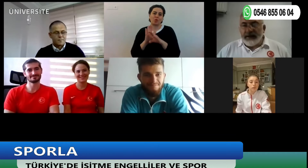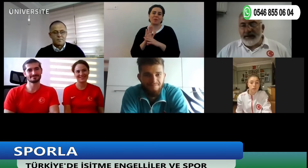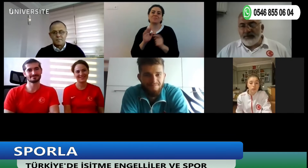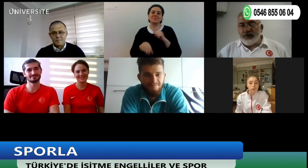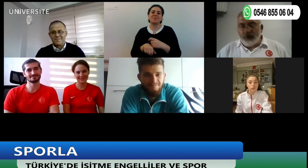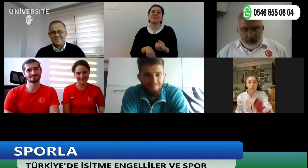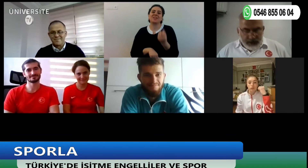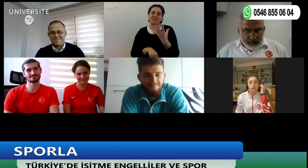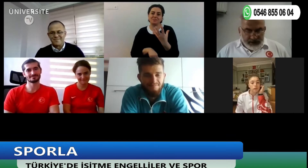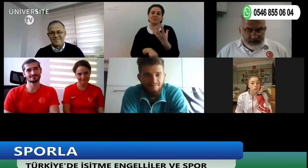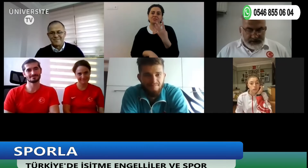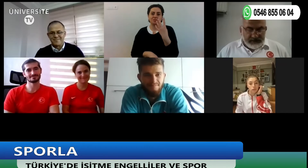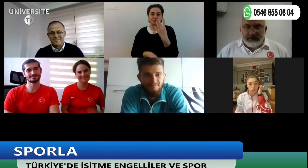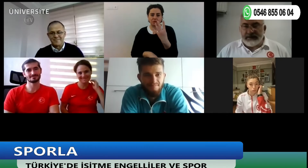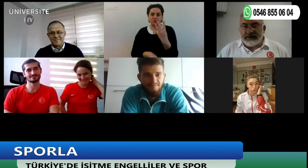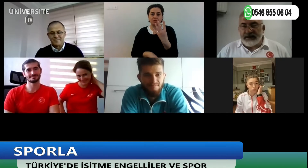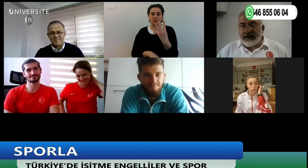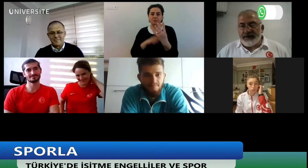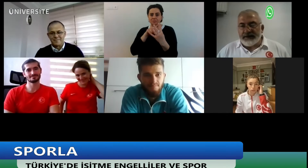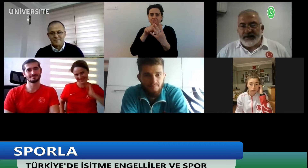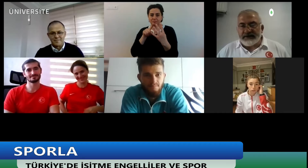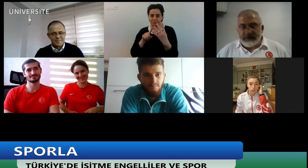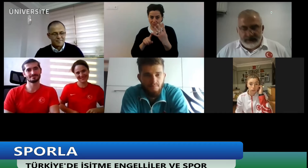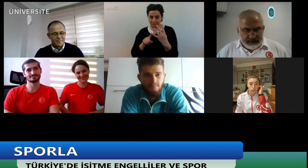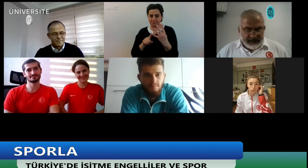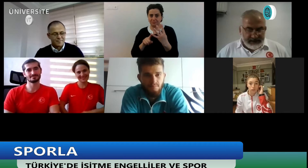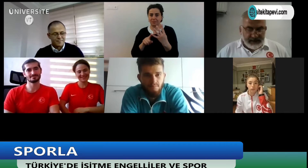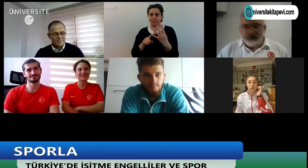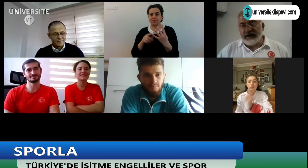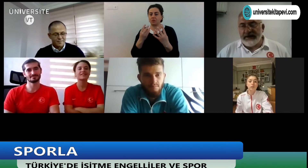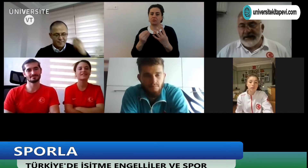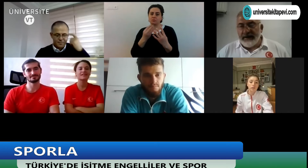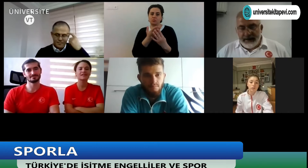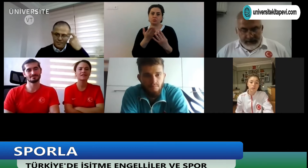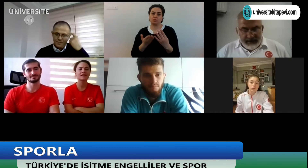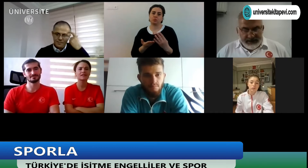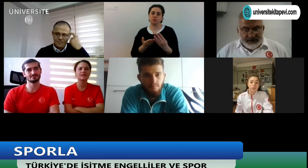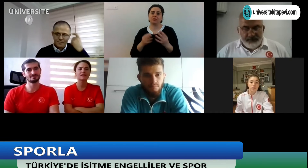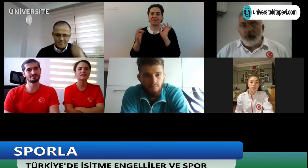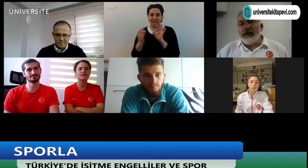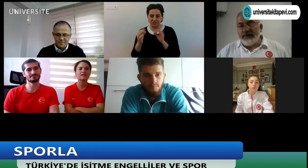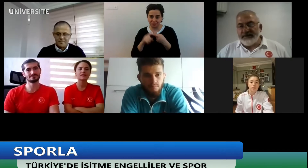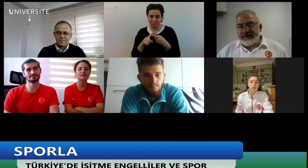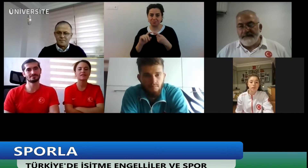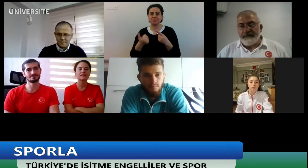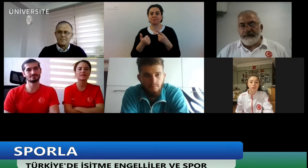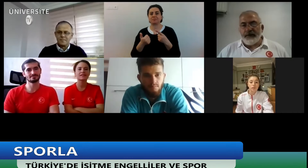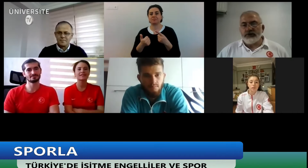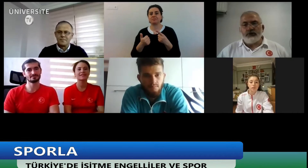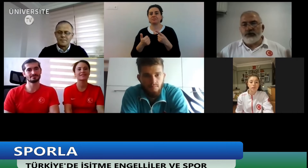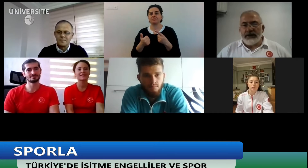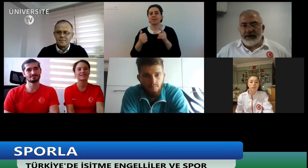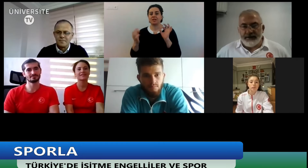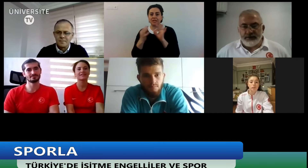biter. Yani bunu dört ana başlık da anlatmak istersek bu şekilde. İletişim önemli bizde.